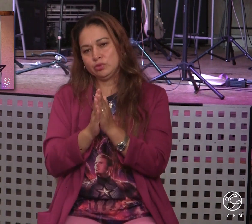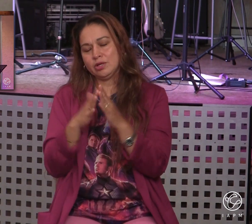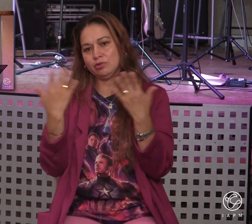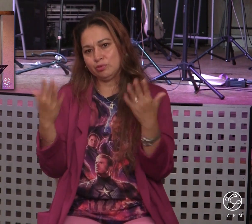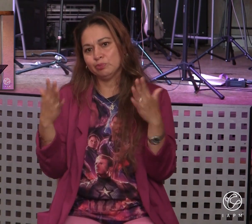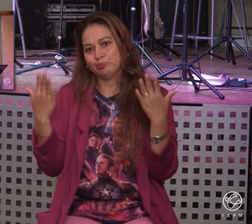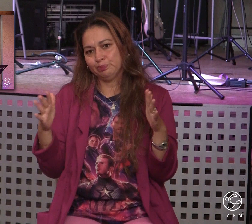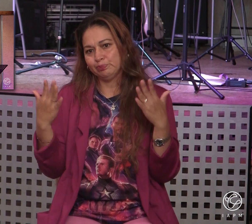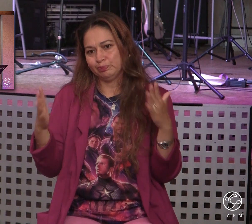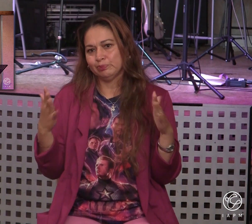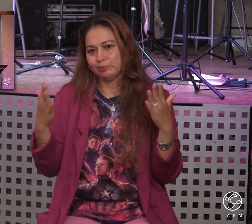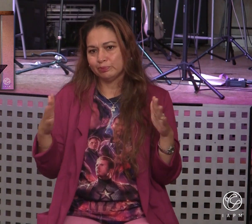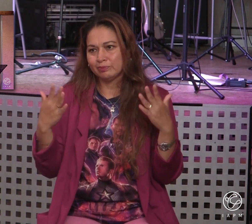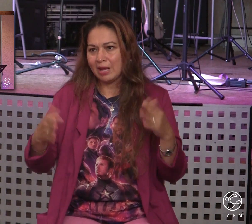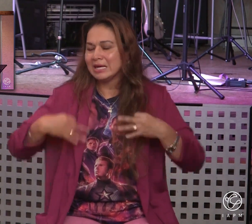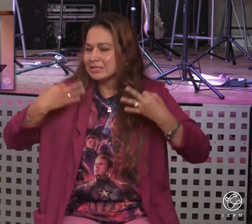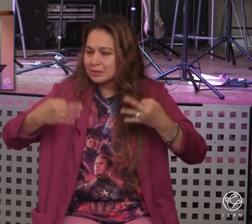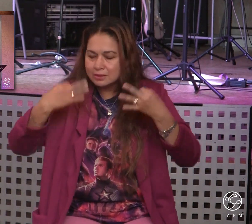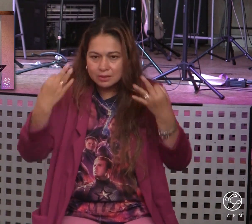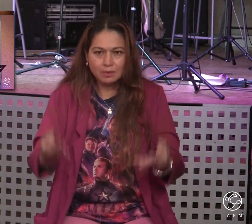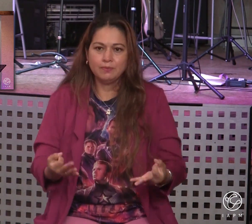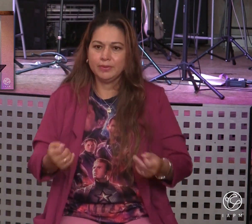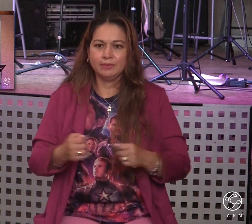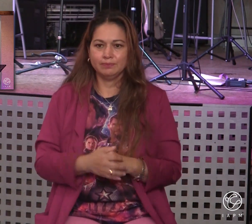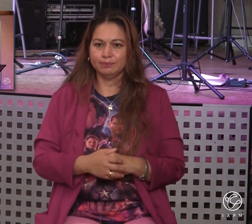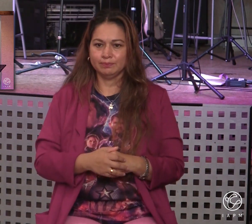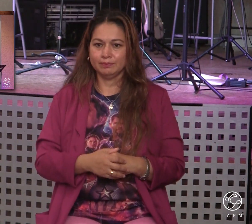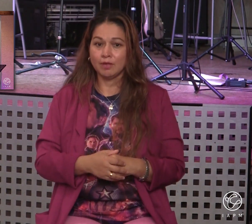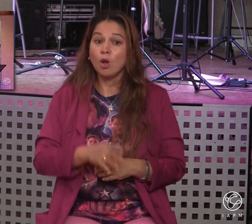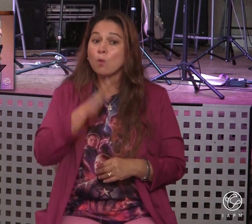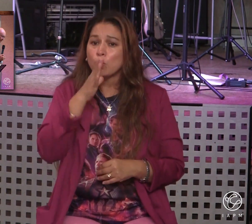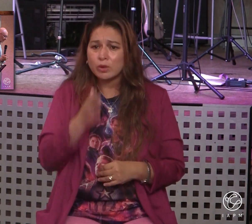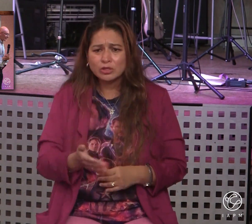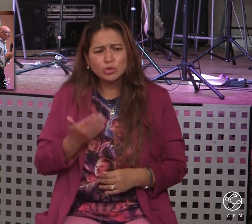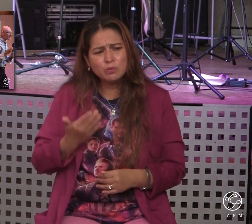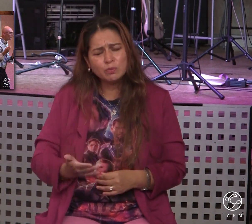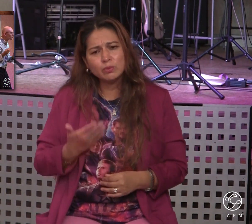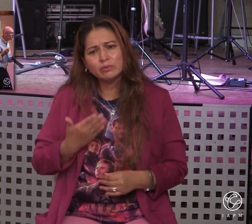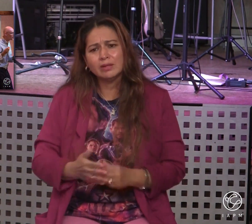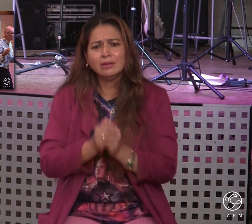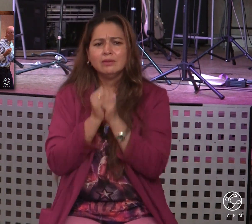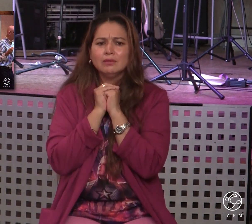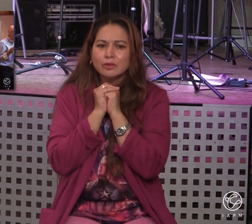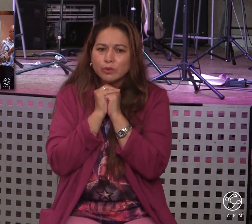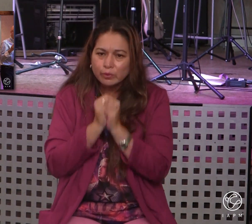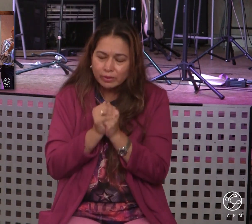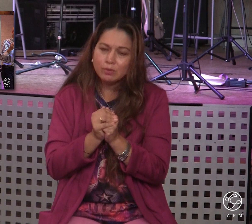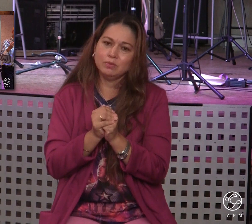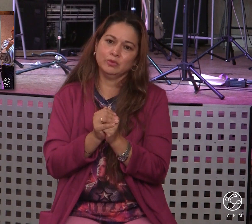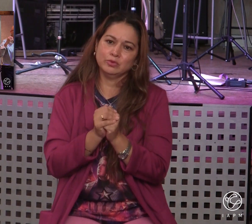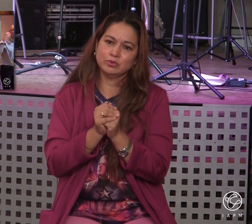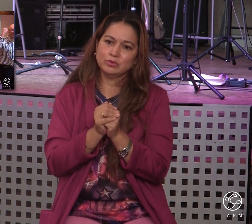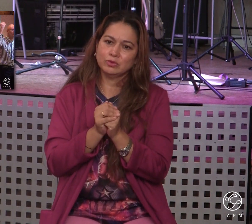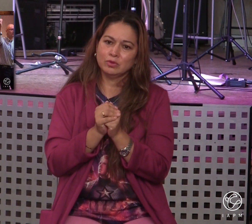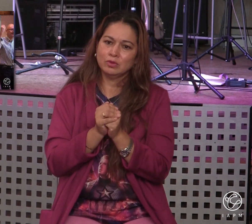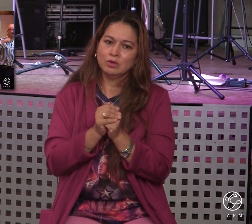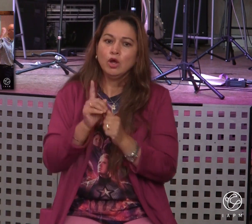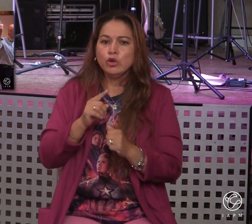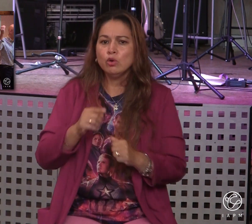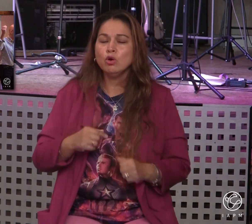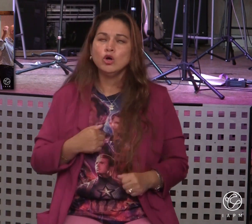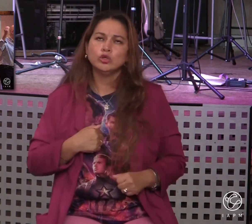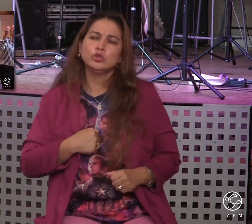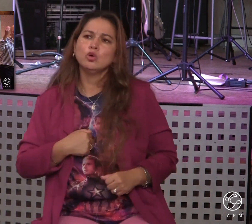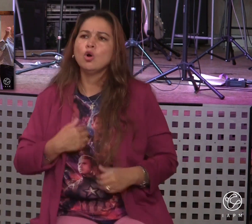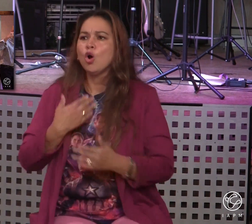De ahí la importancia, por ejemplo, de la oración. La oración no es importante porque tengamos que convencer a Dios de hacer